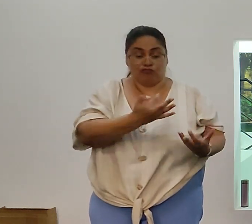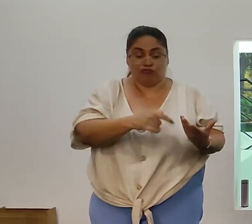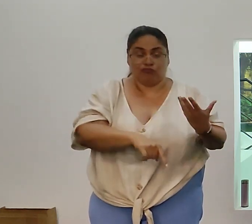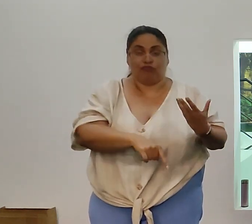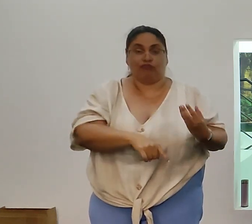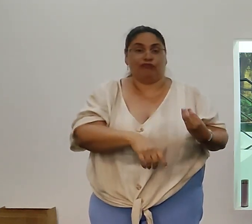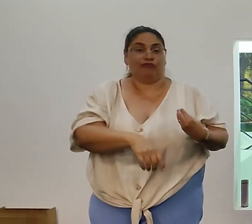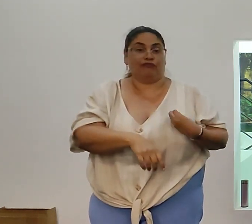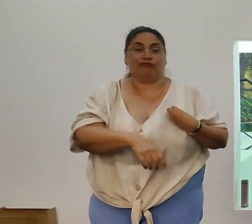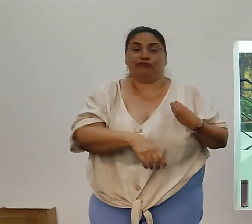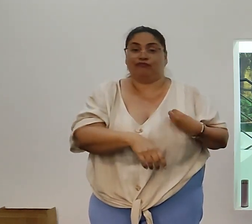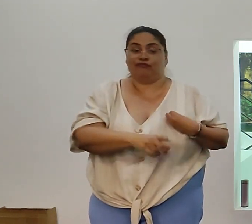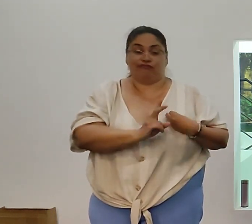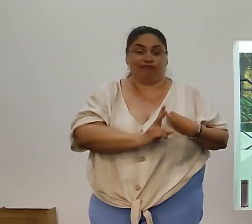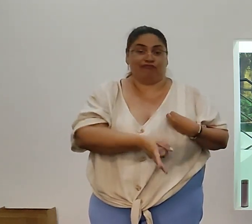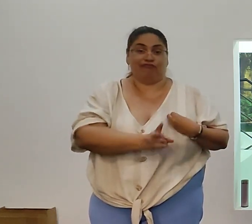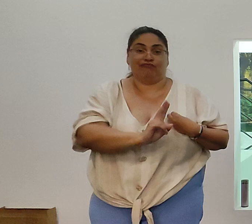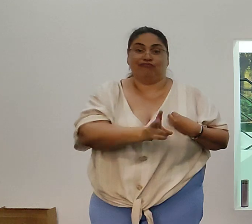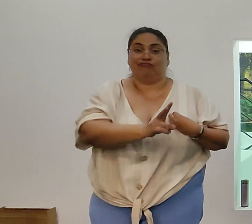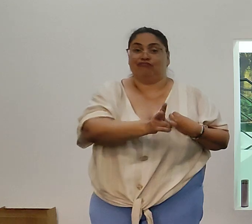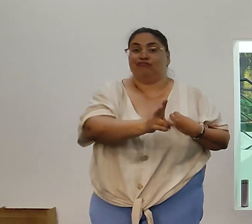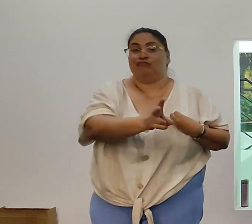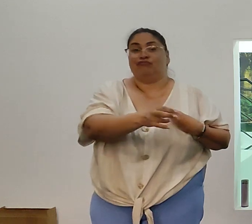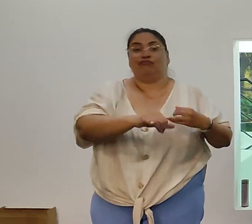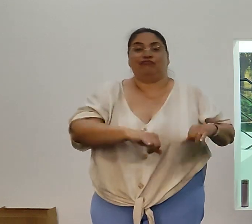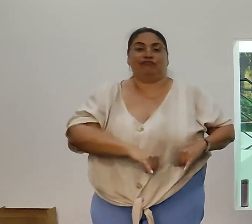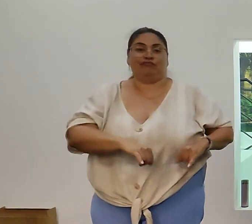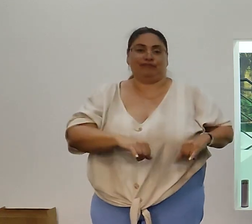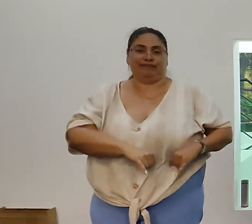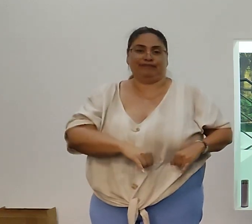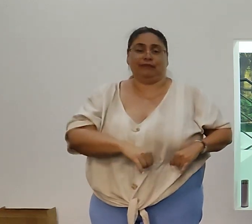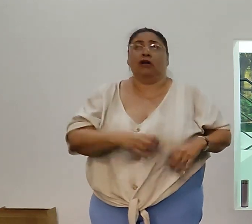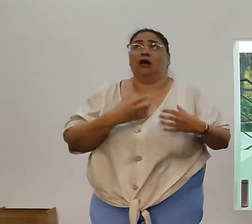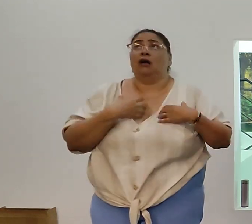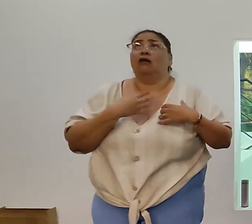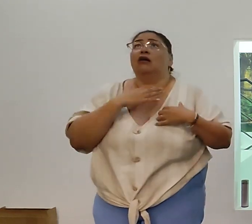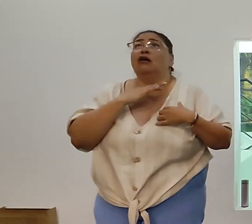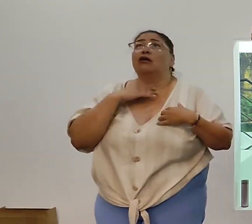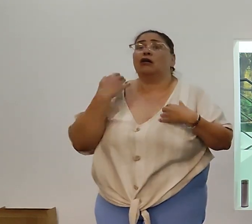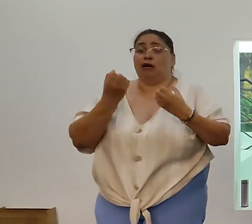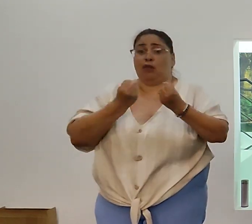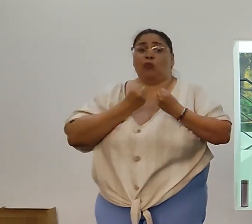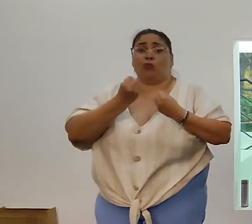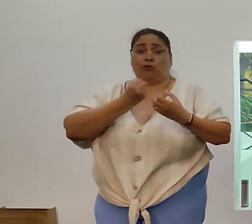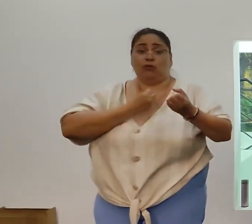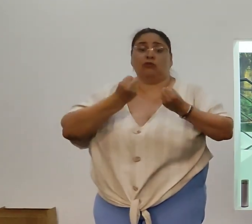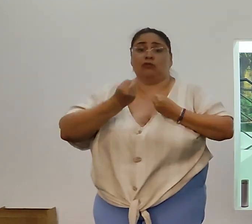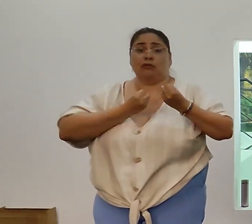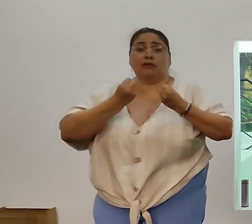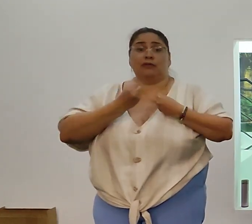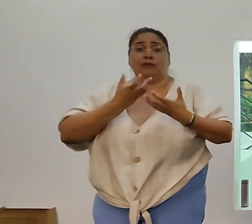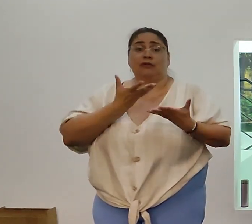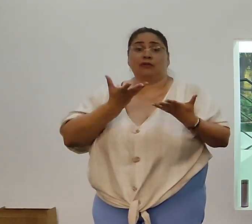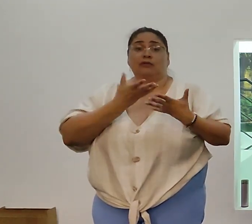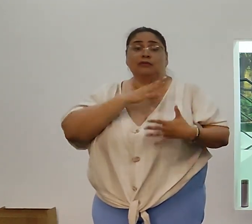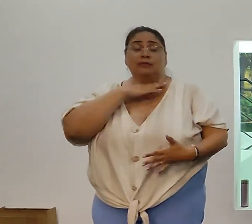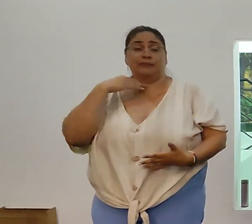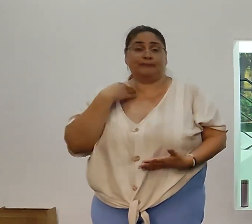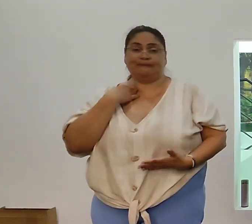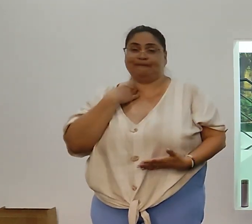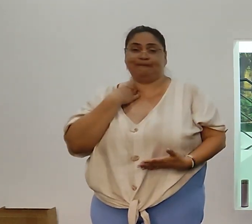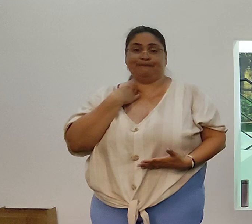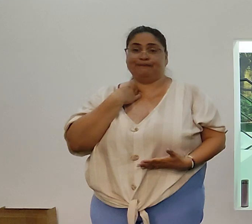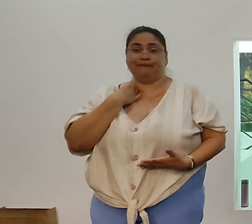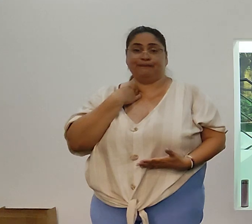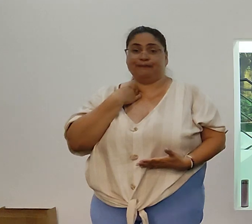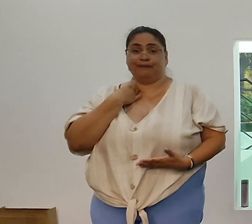morrerão uma segunda vez. Eles procurarão a morte, mas a morte fugirá deles.